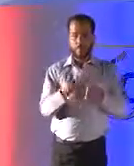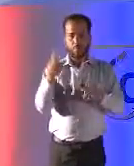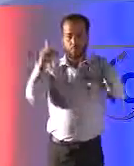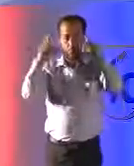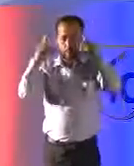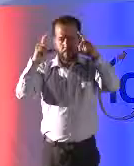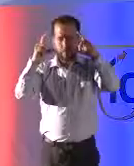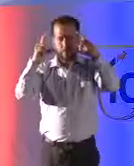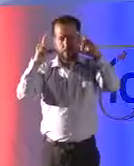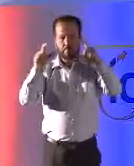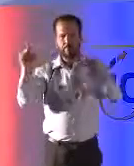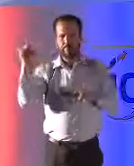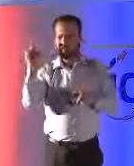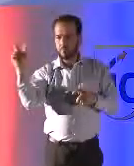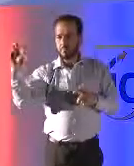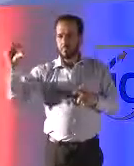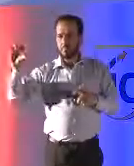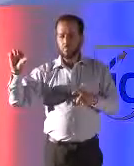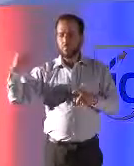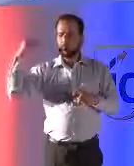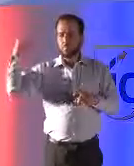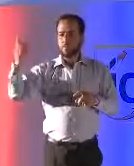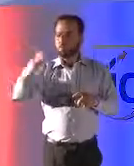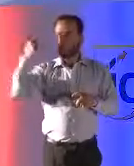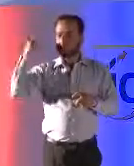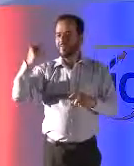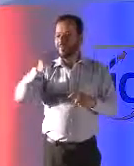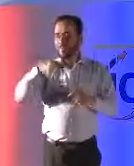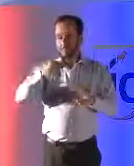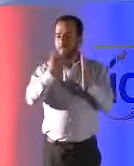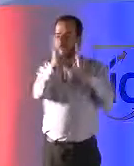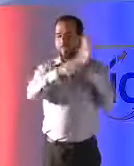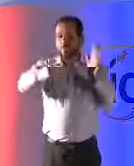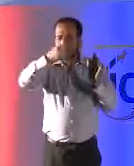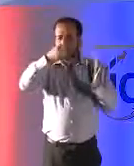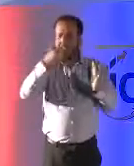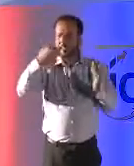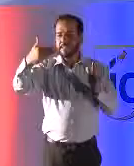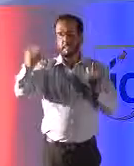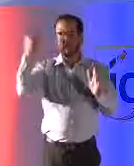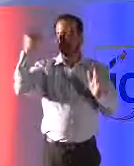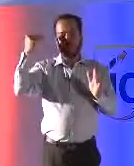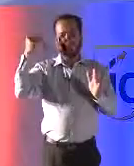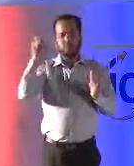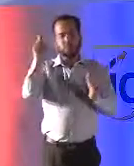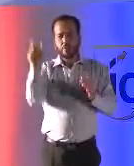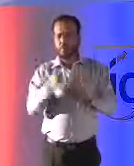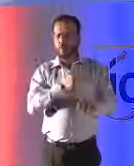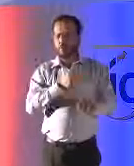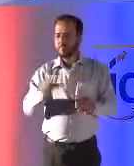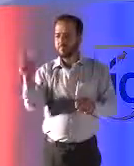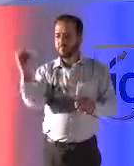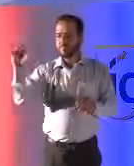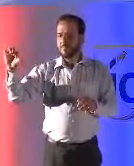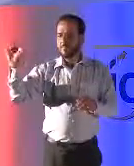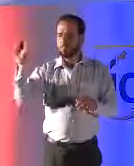الصورة لنوح يستخدم برامج ناطقة قبل 9 سنوات. But where is Nuh now? Nuh today is in Fort